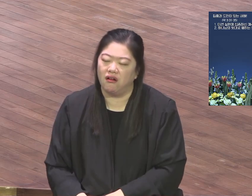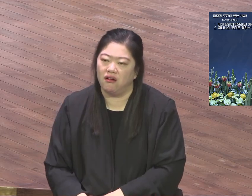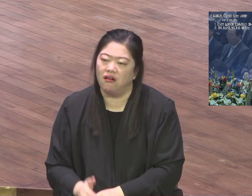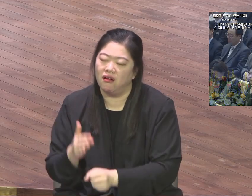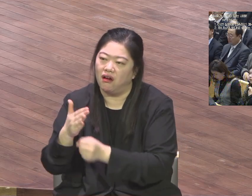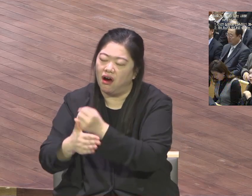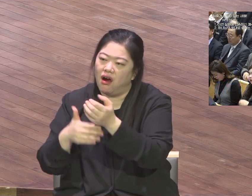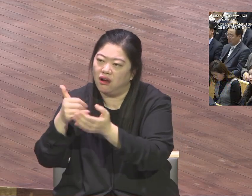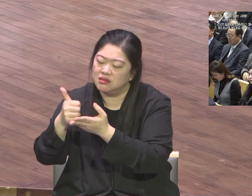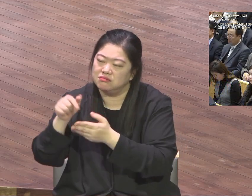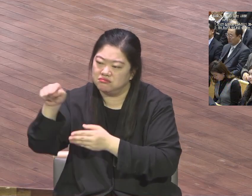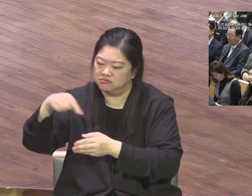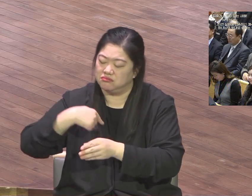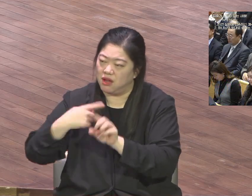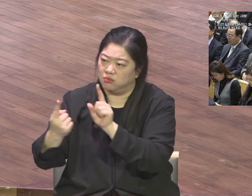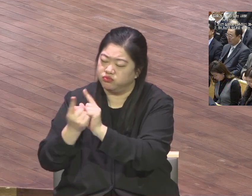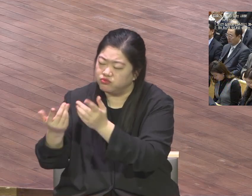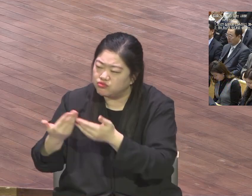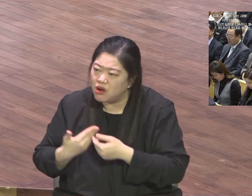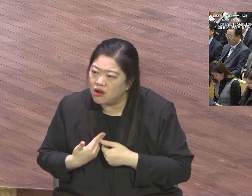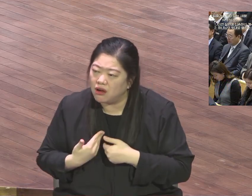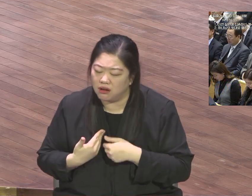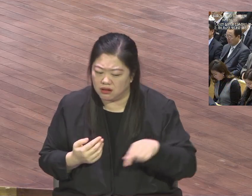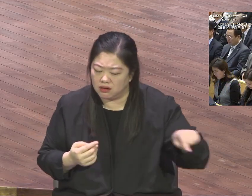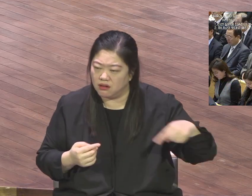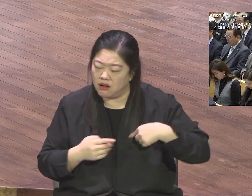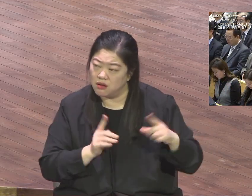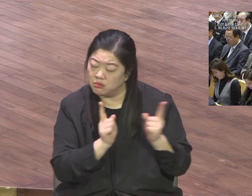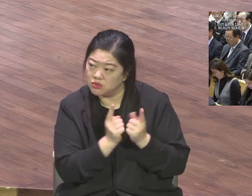해주셨구나 마음을 열어야 돼요.